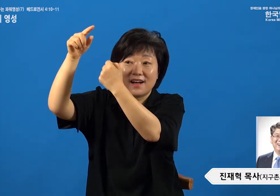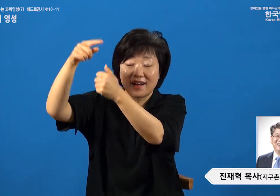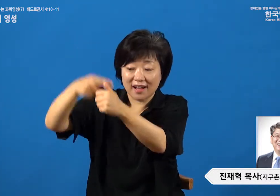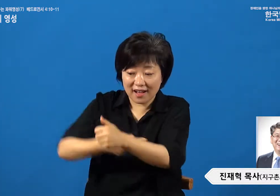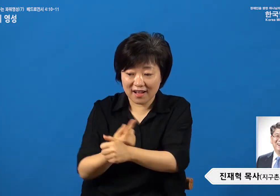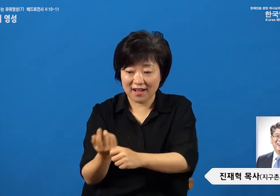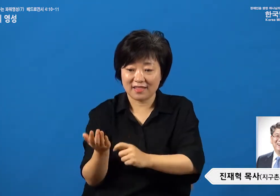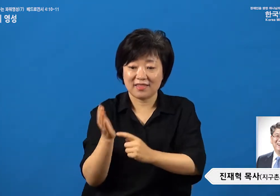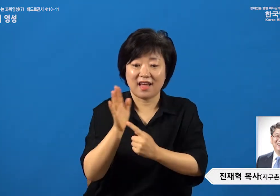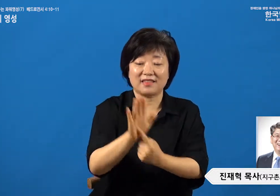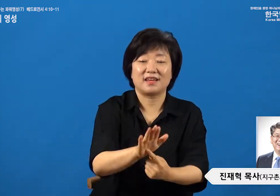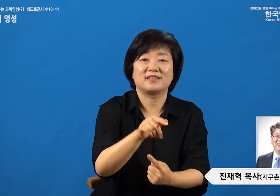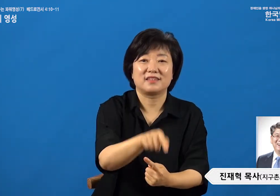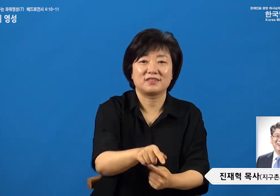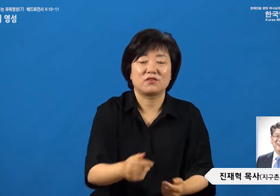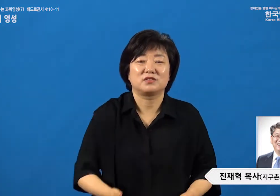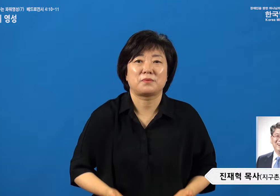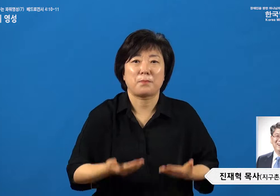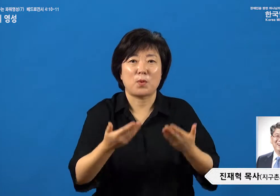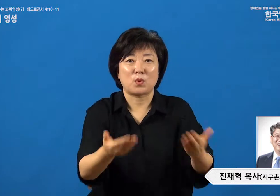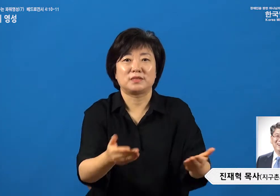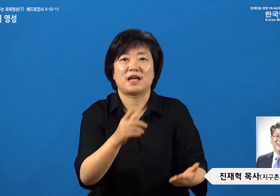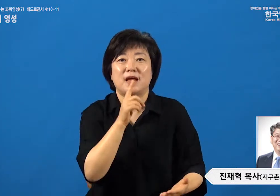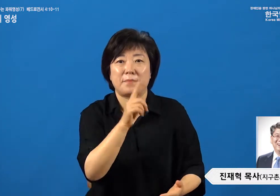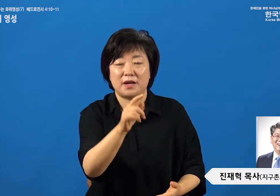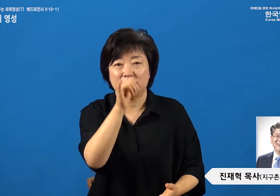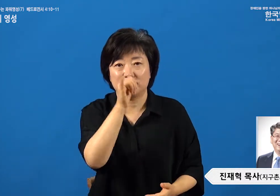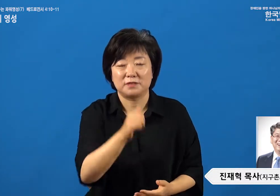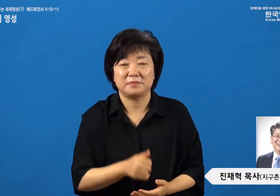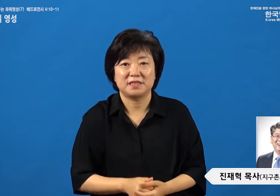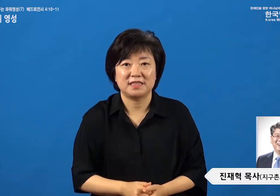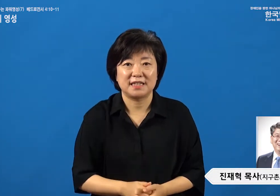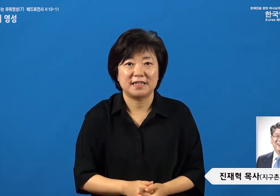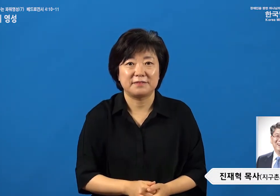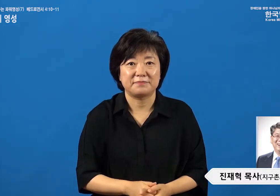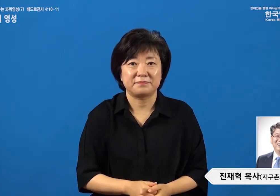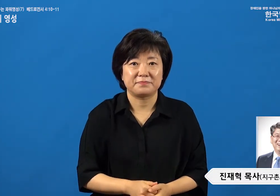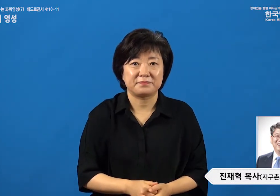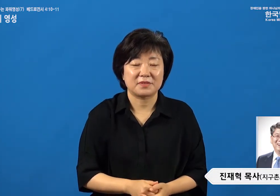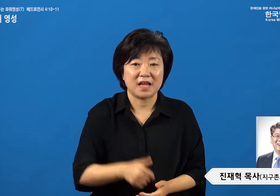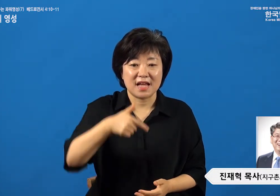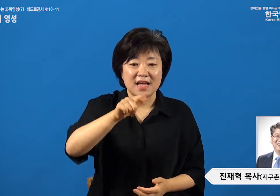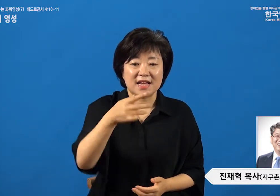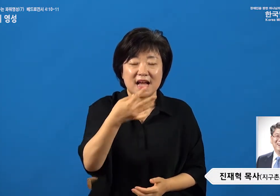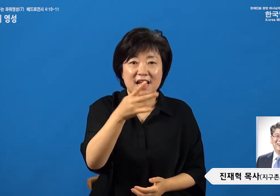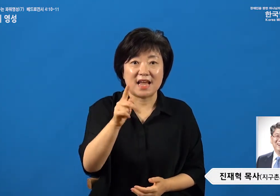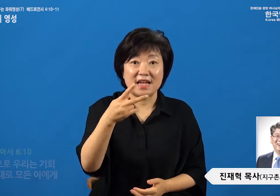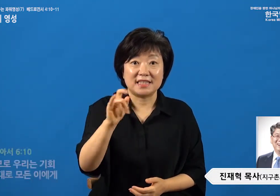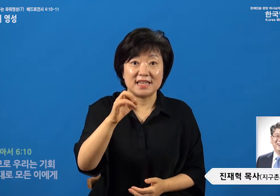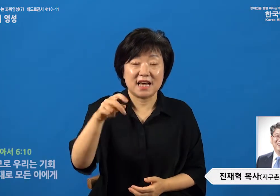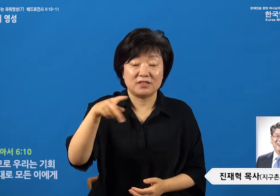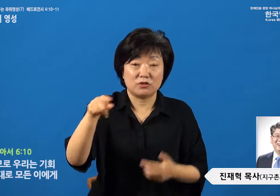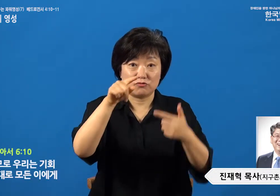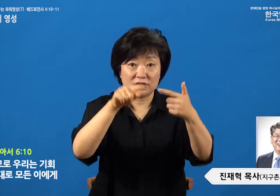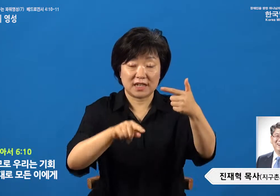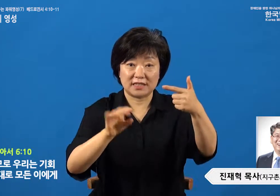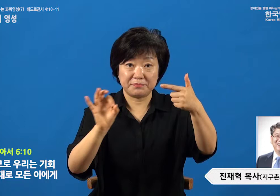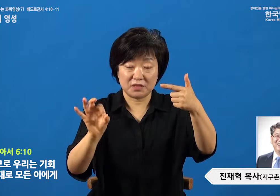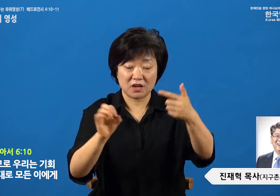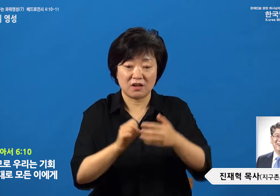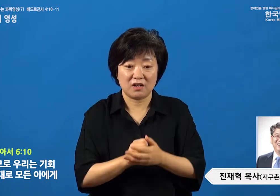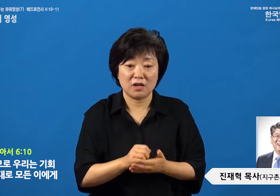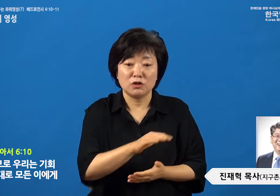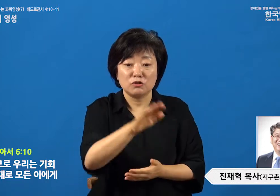모습이 바로 봉사다라고 말씀하고 계십니다. 그래서 갈라디아서 6장 10절은 이렇게